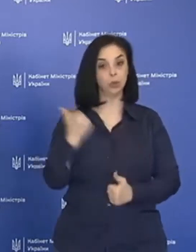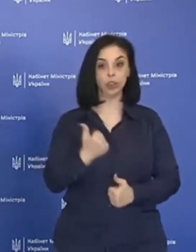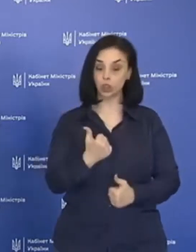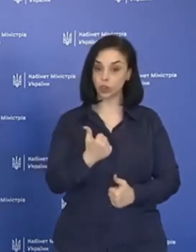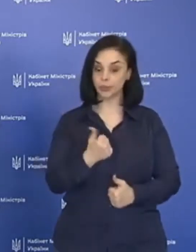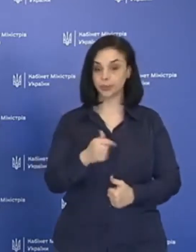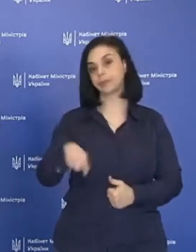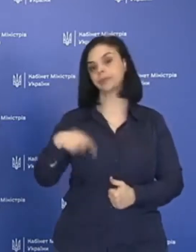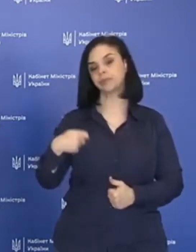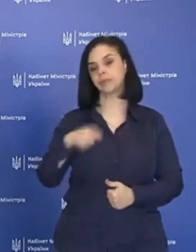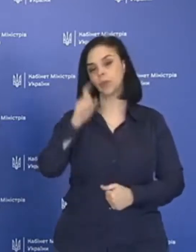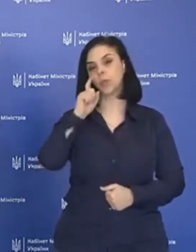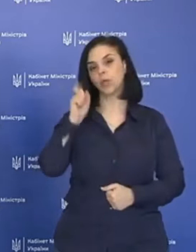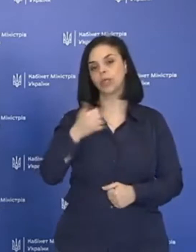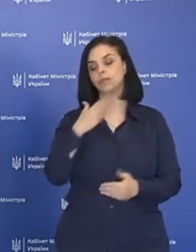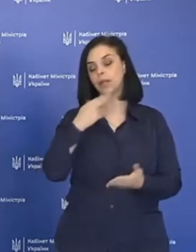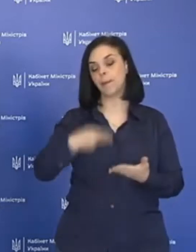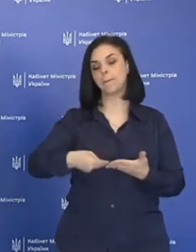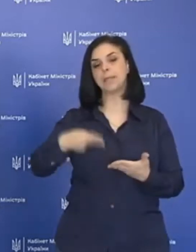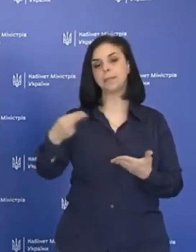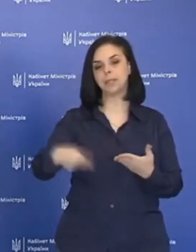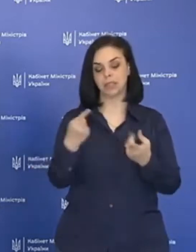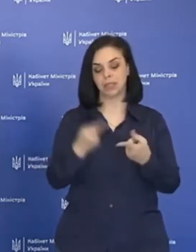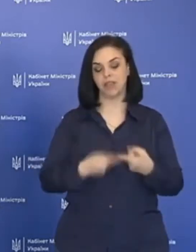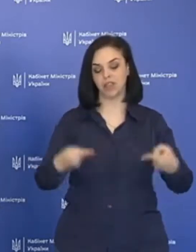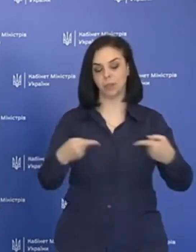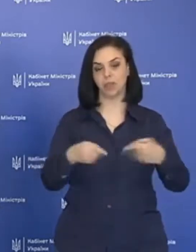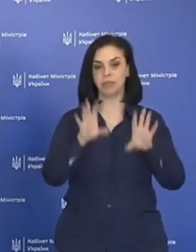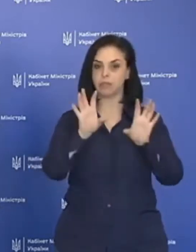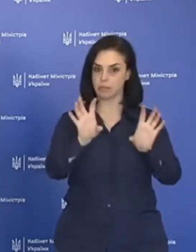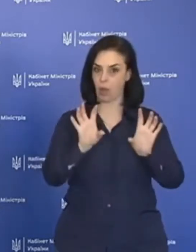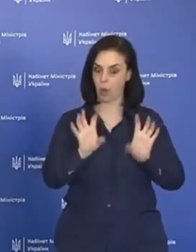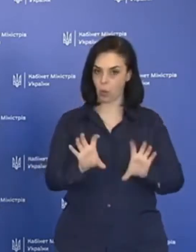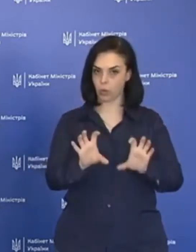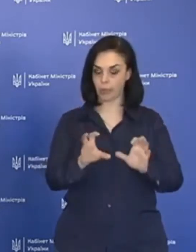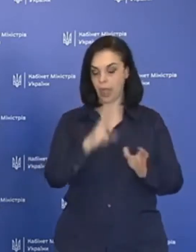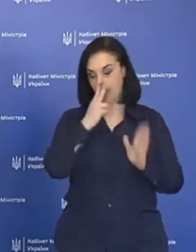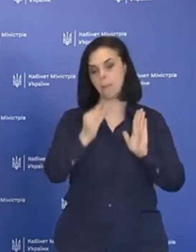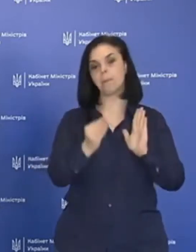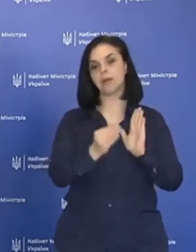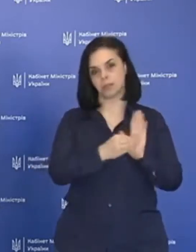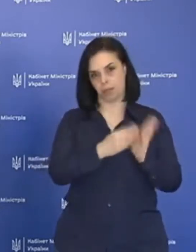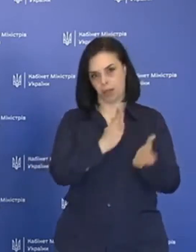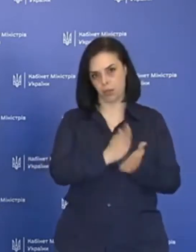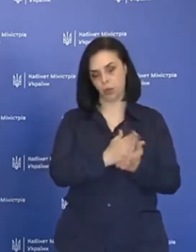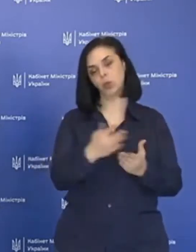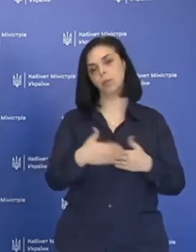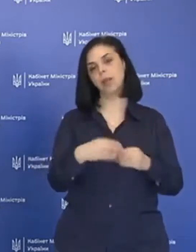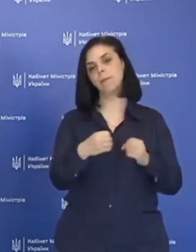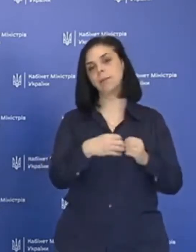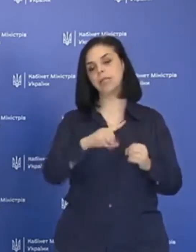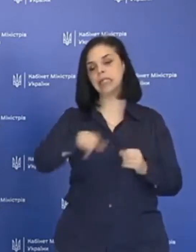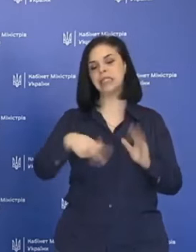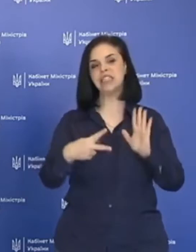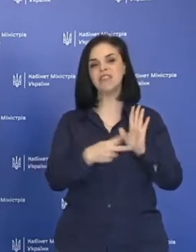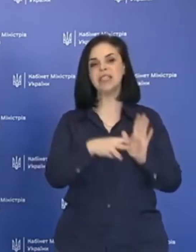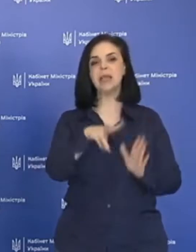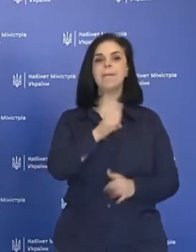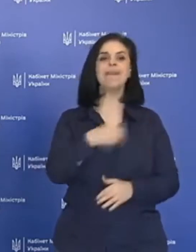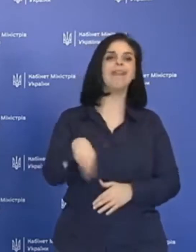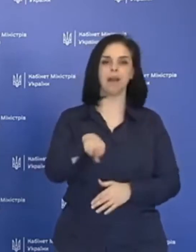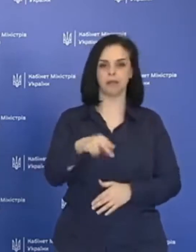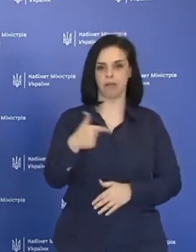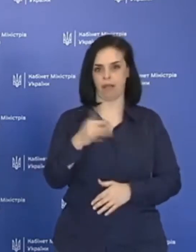тижні. Президентом України вже підписаний відповідний закон. Передбачено близько 15,8